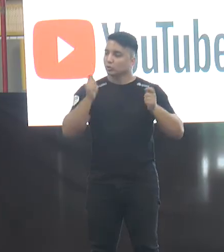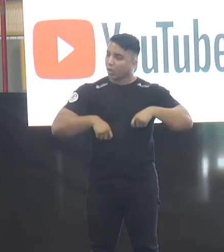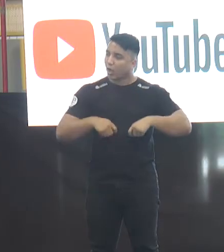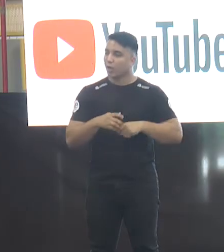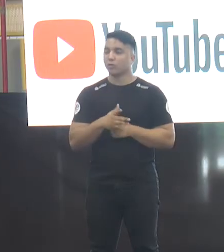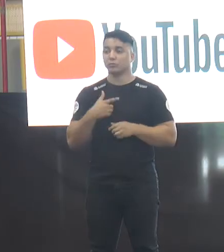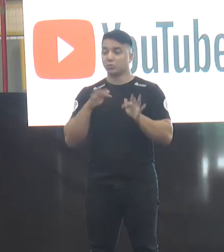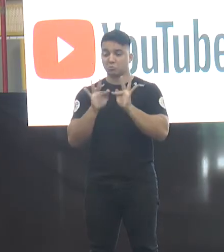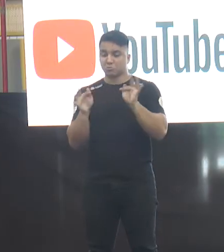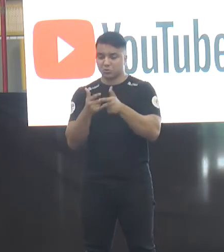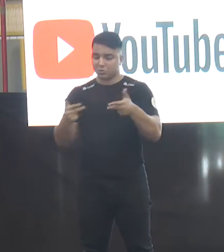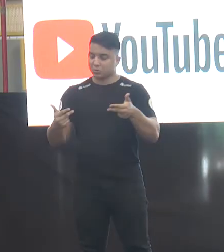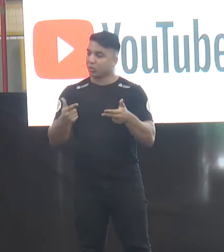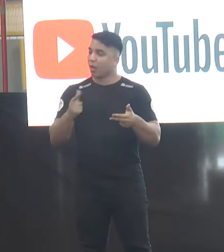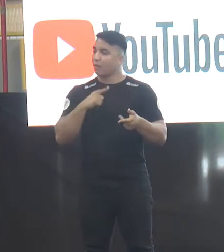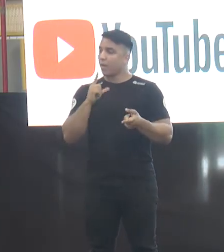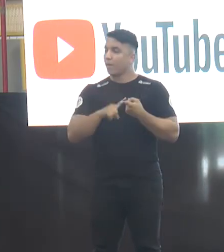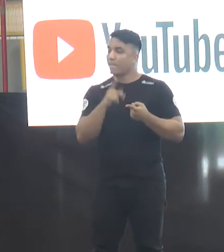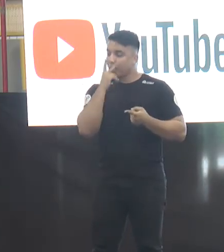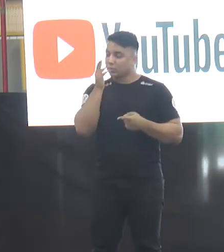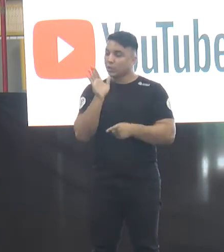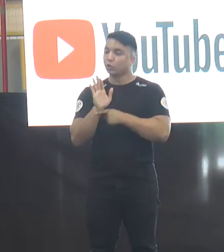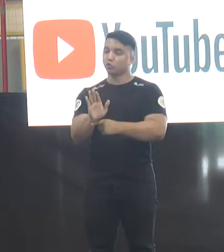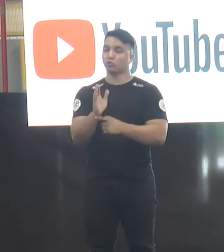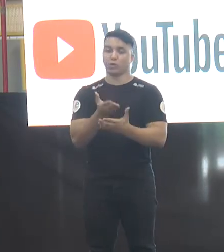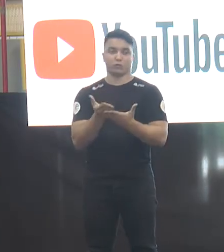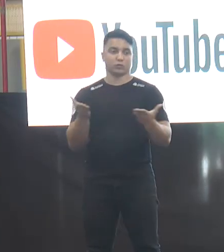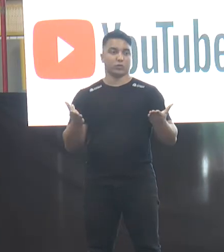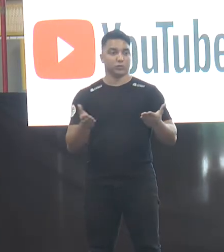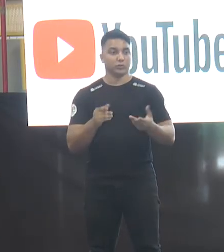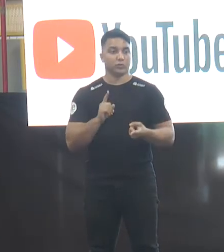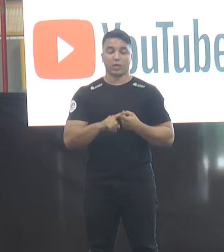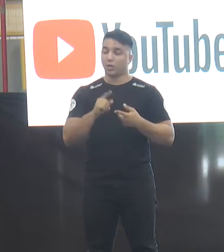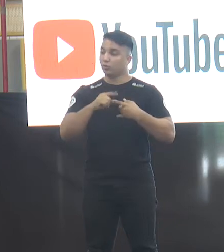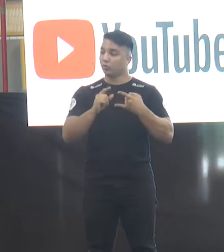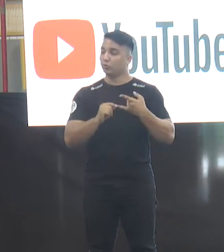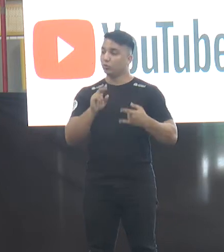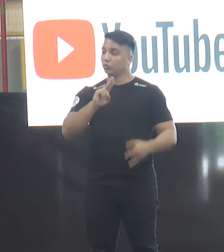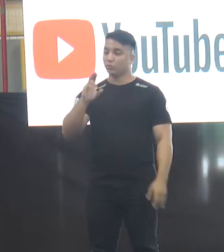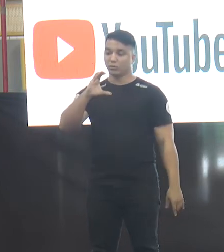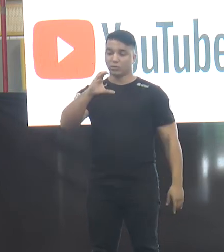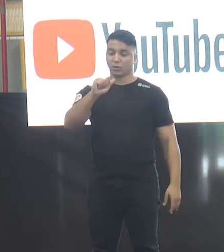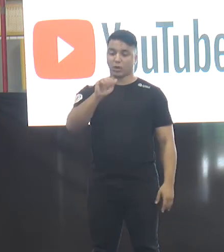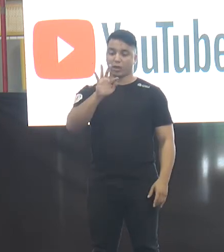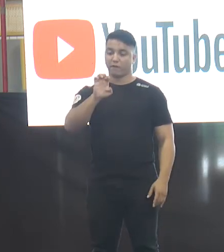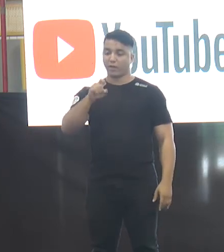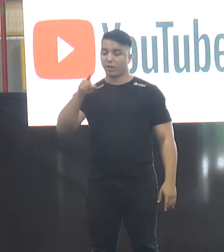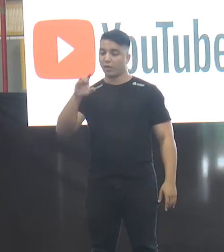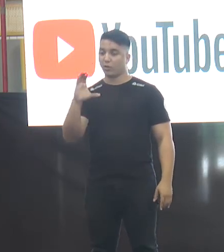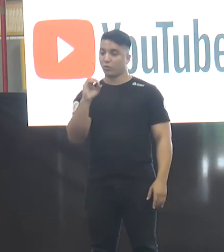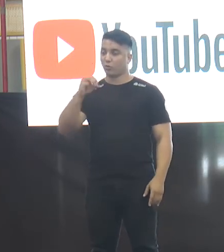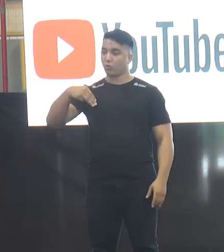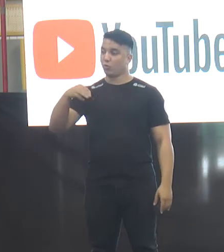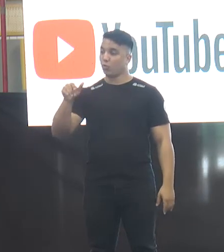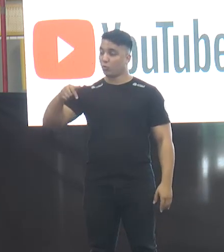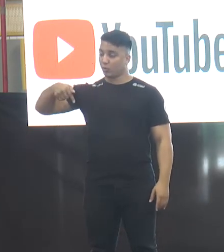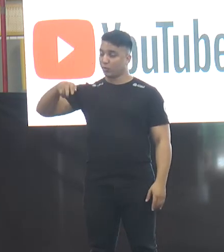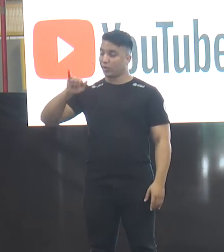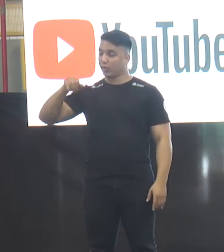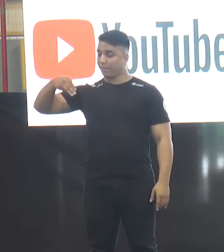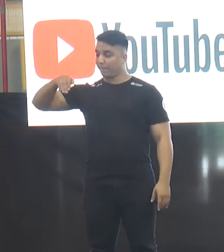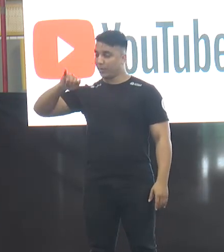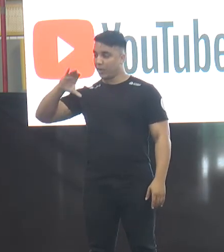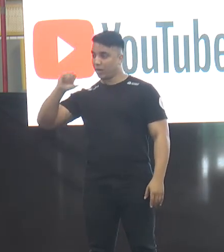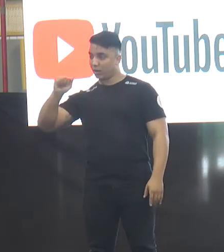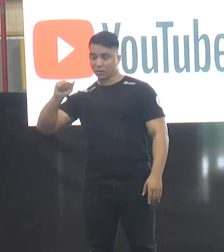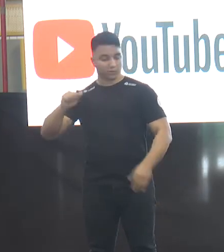coisa básica, uma coisa para ajudar vocês. Canal Café com Química, tá certo? Que ajuda todo